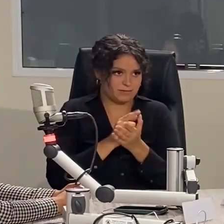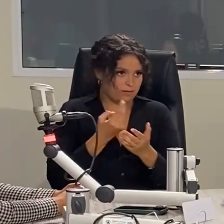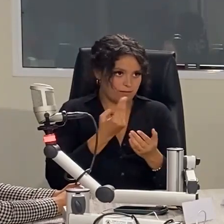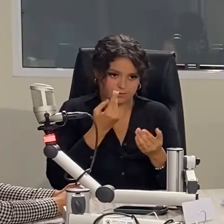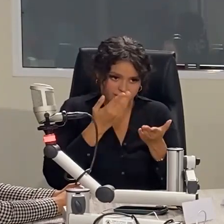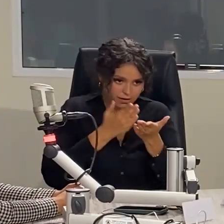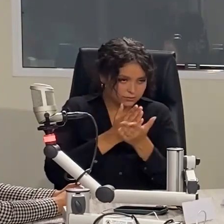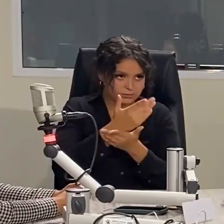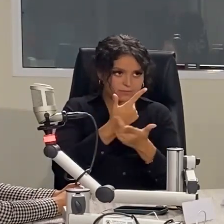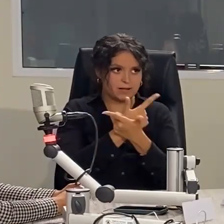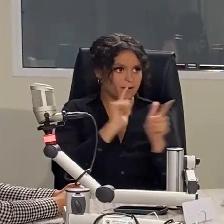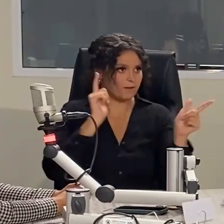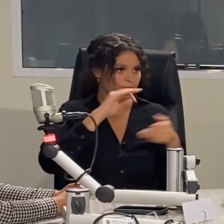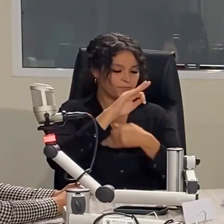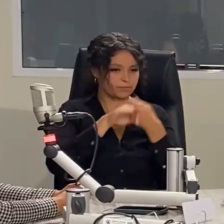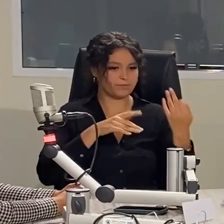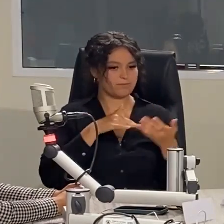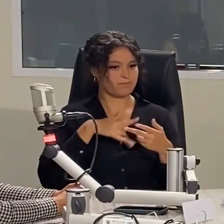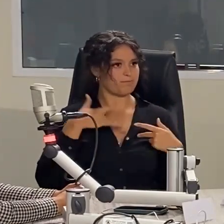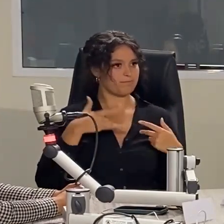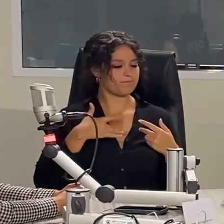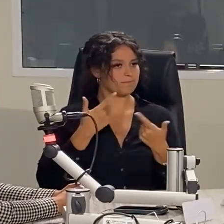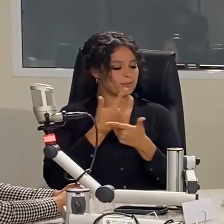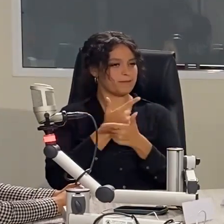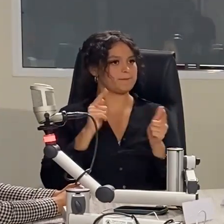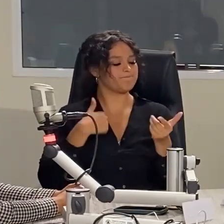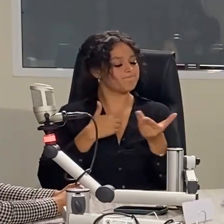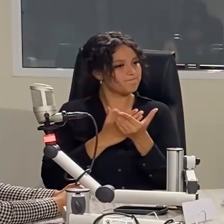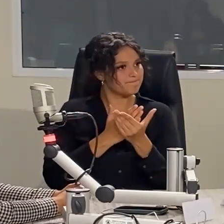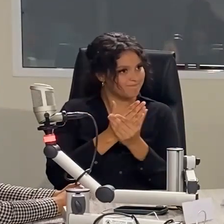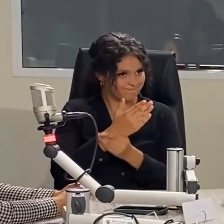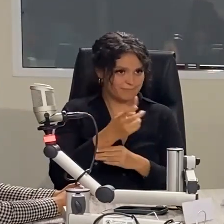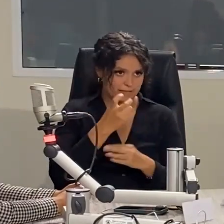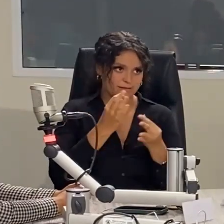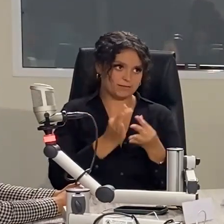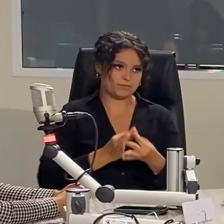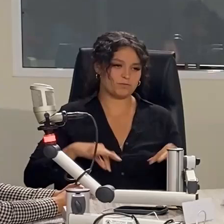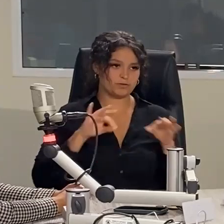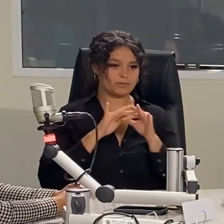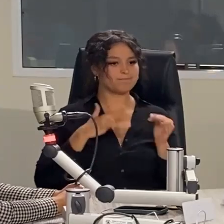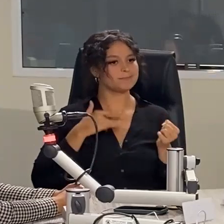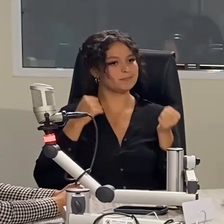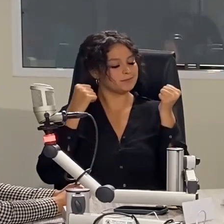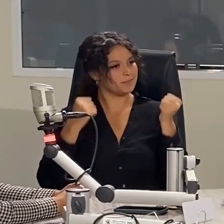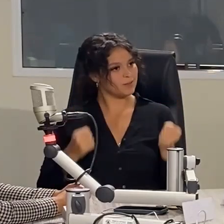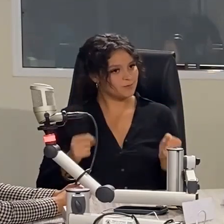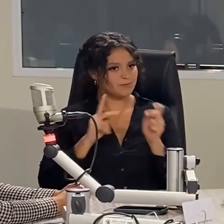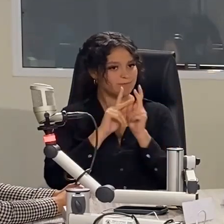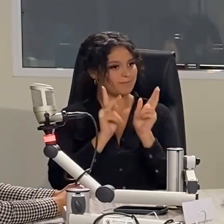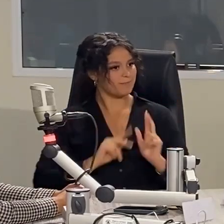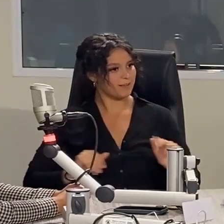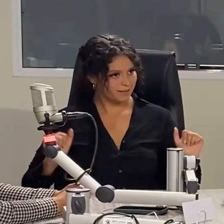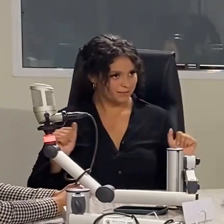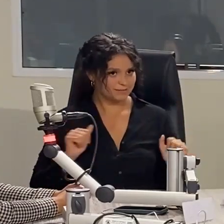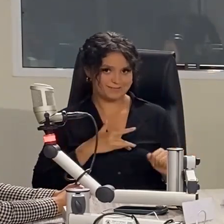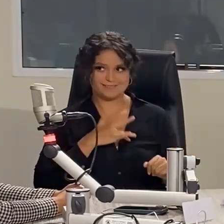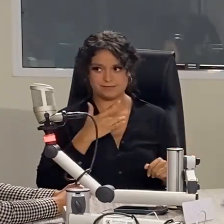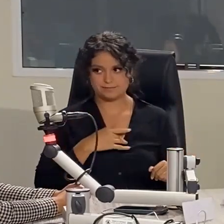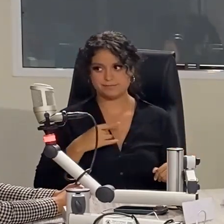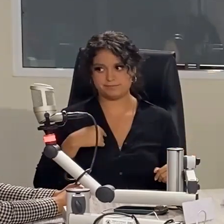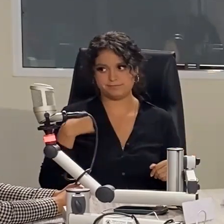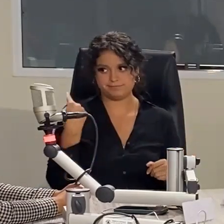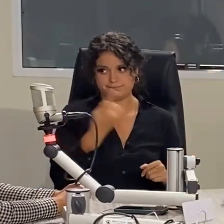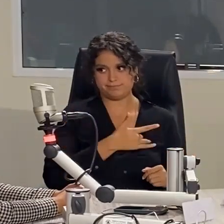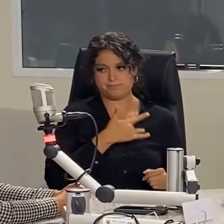discapacidad, es por ley y por derecho que ellos deben de legislar por nosotros, pero lo